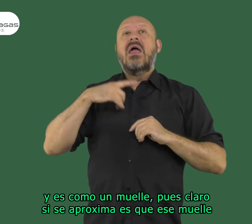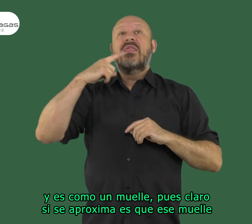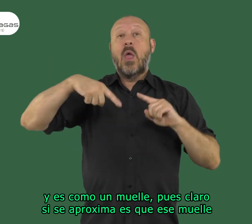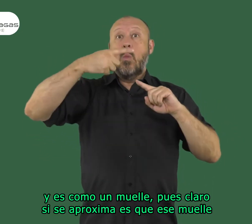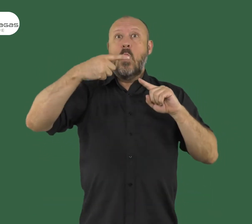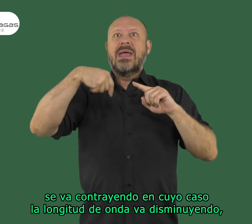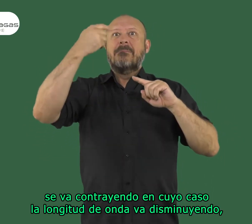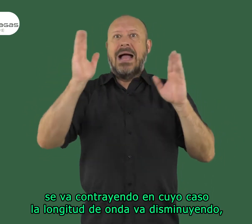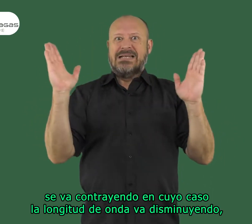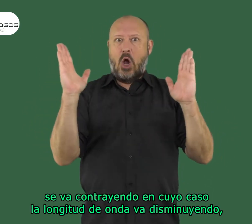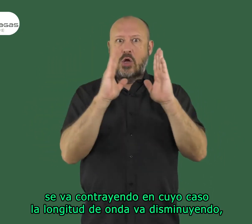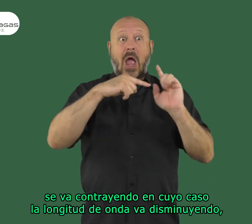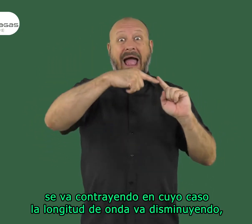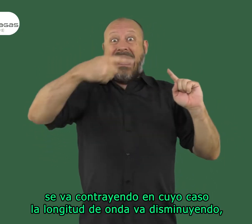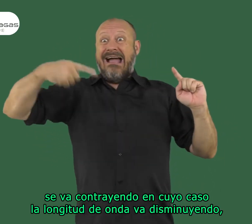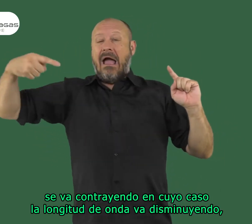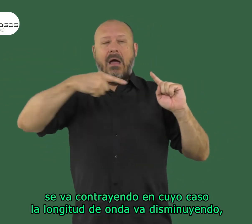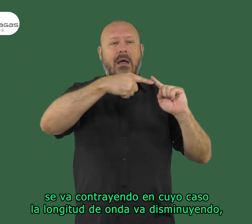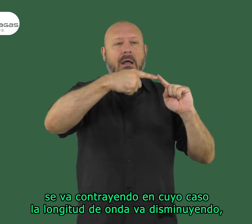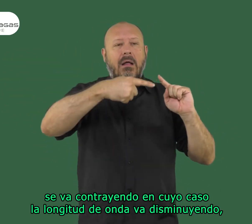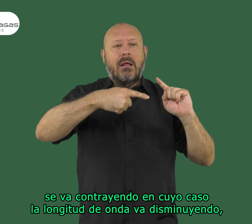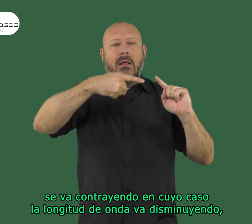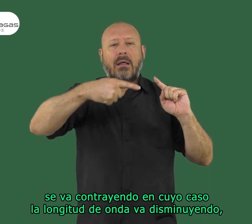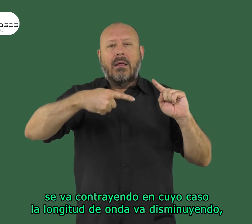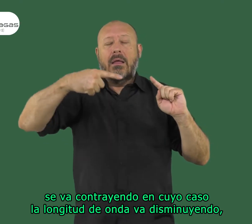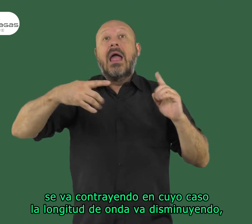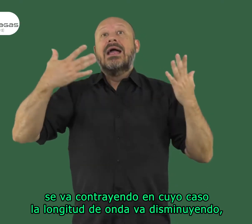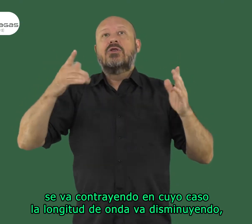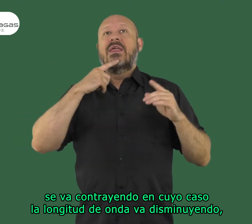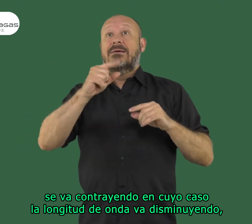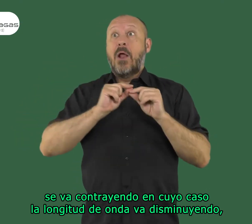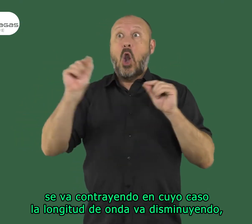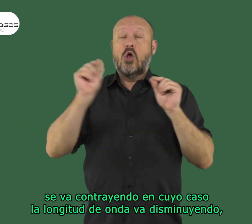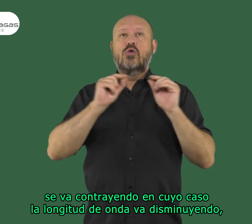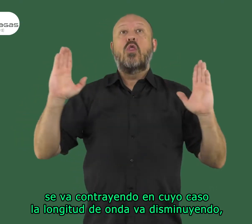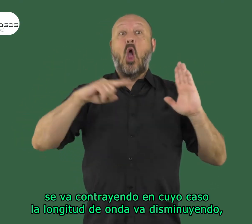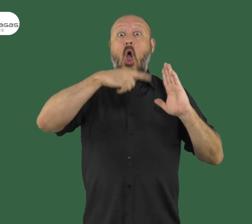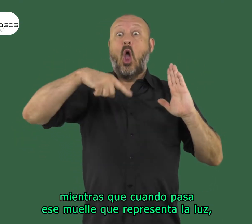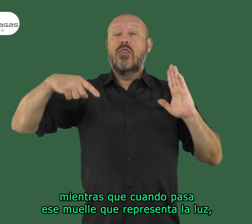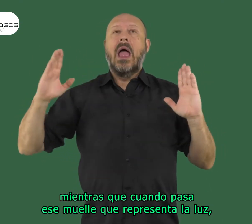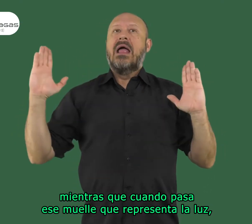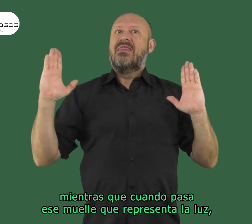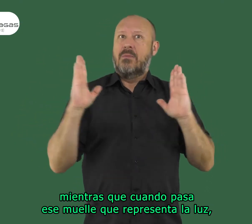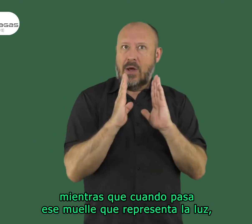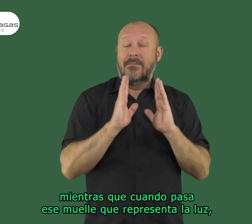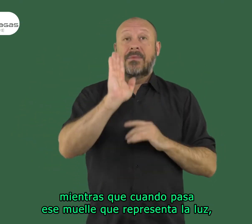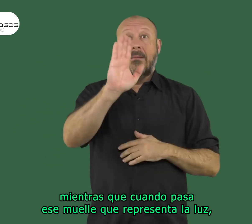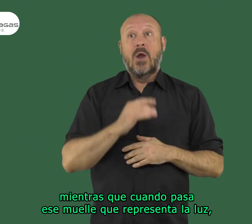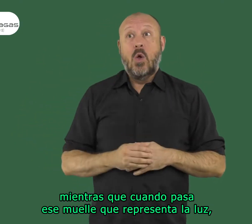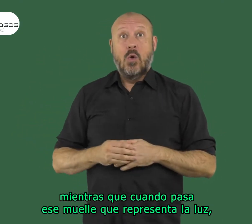es que ese muelle se va contrayendo, cuyo caso la longitud de onda va disminuyendo,